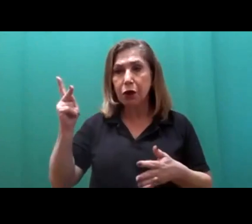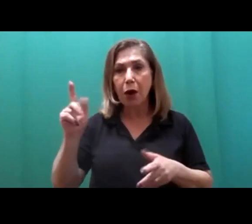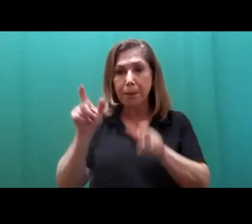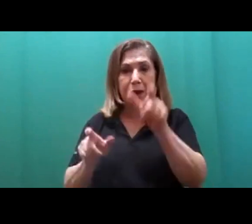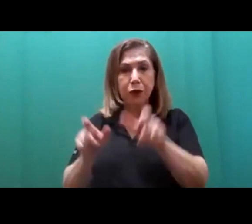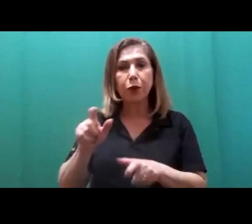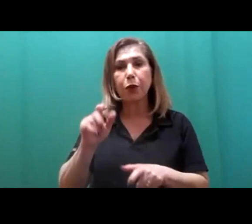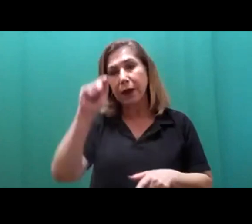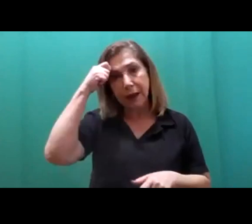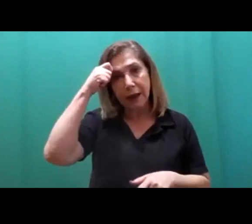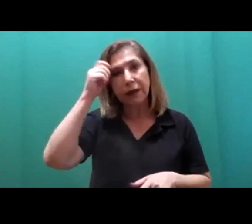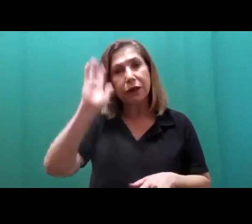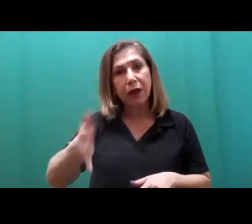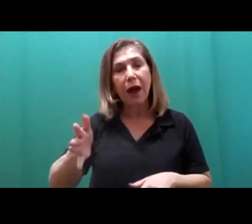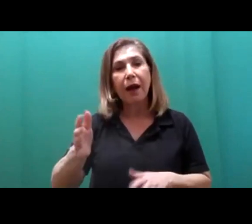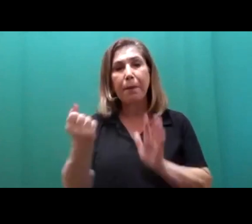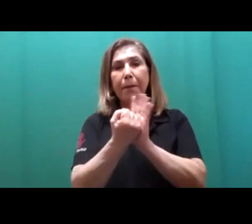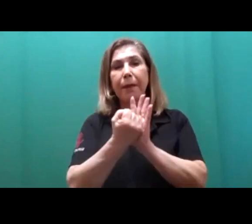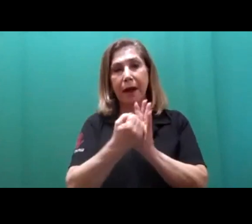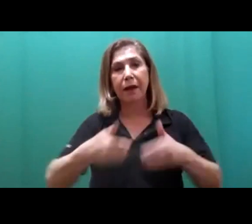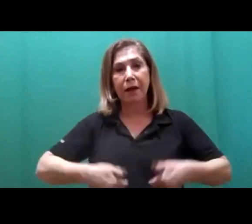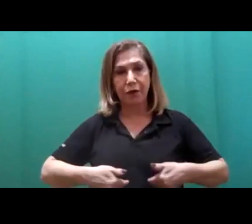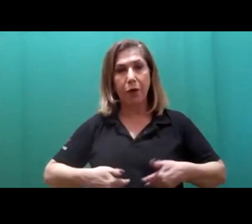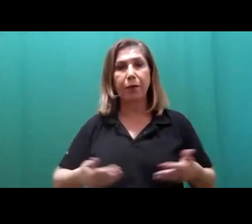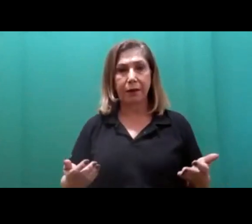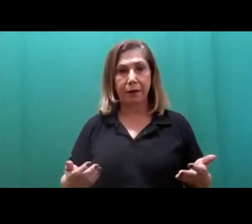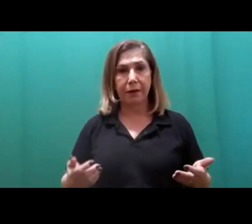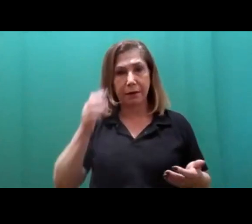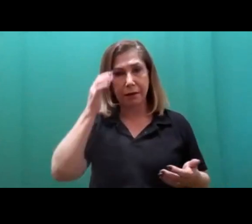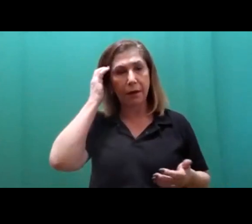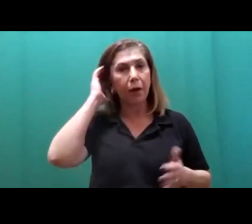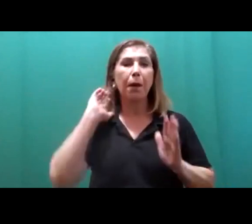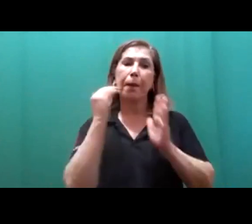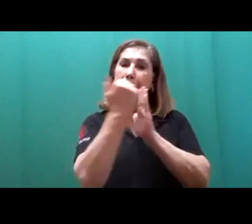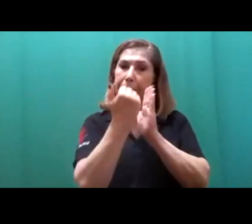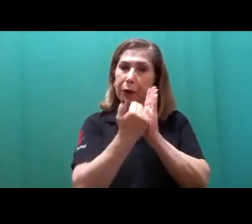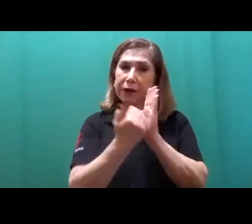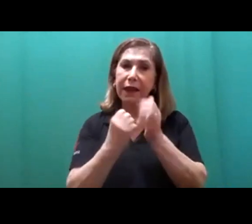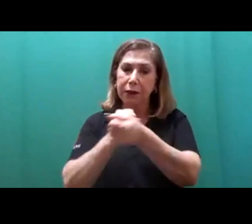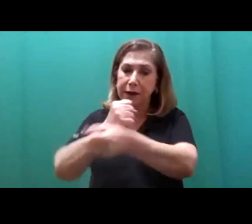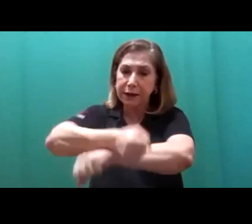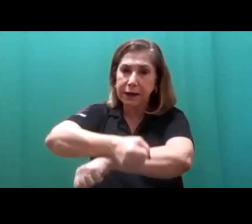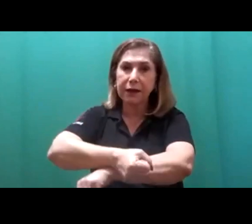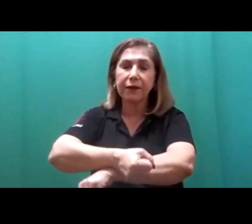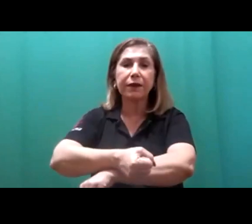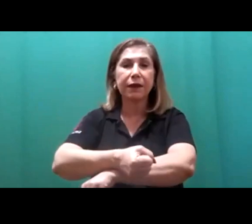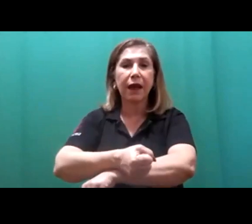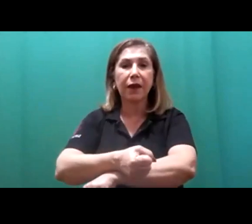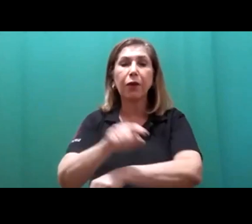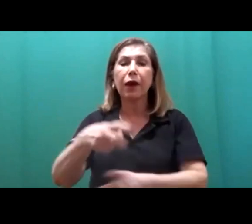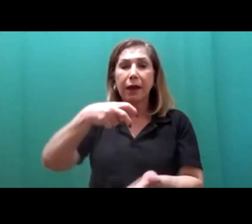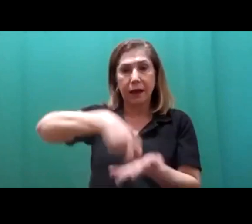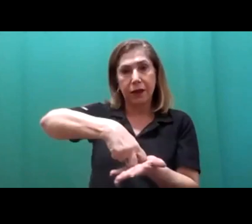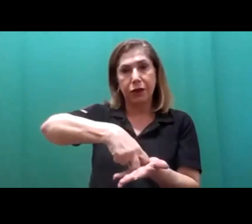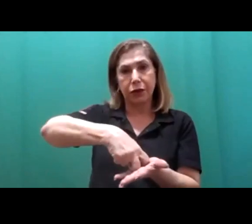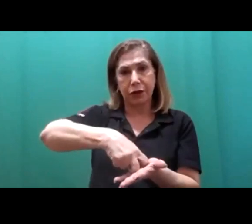já é marcado com a fome. A fome era usada nos processos de escravização para punir os escravizados.